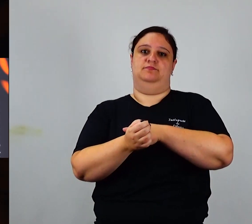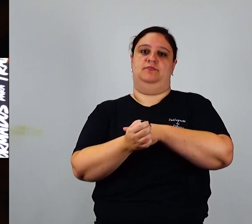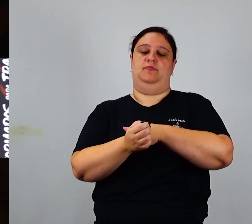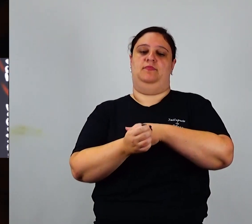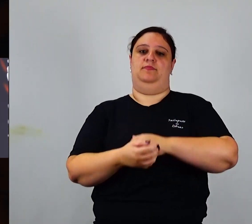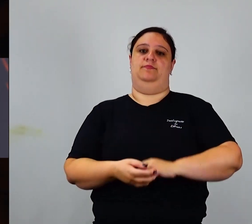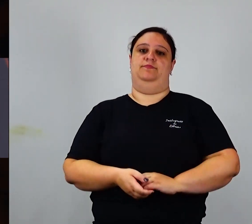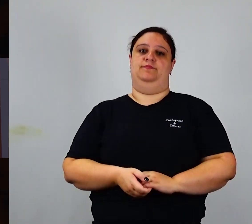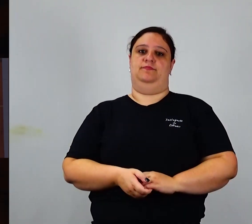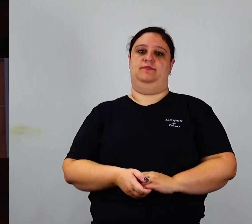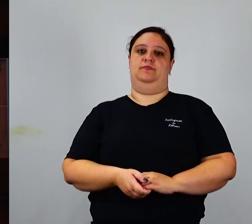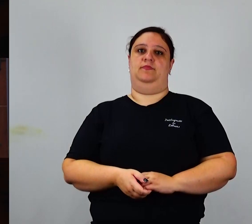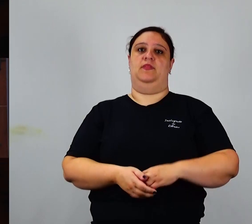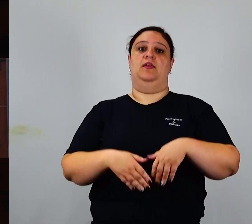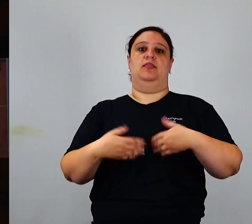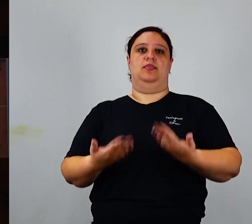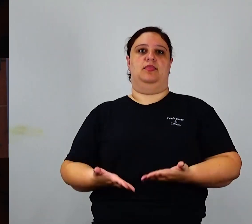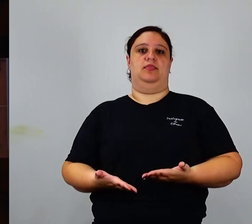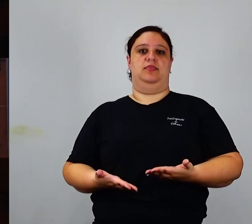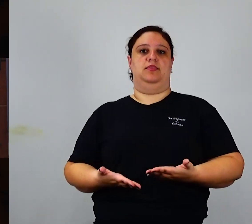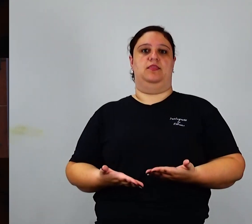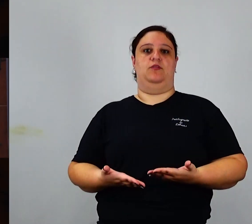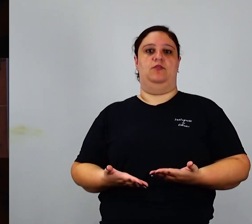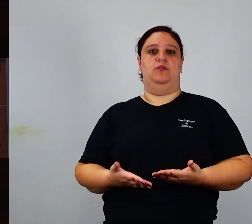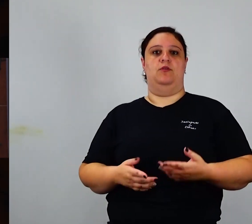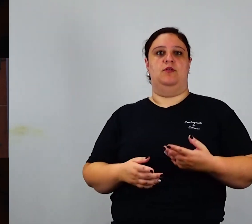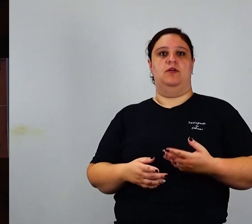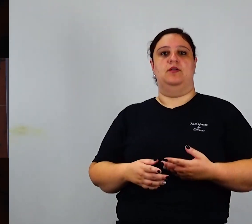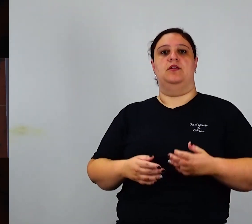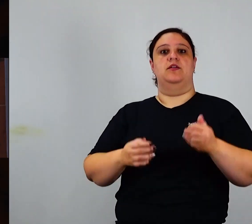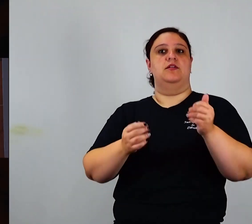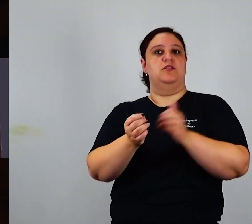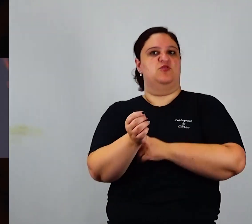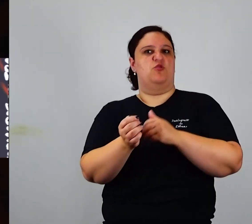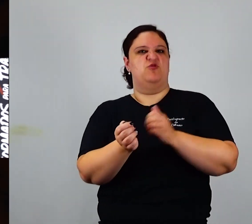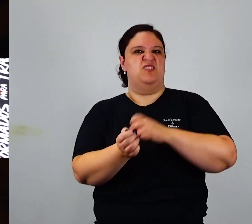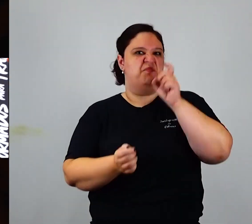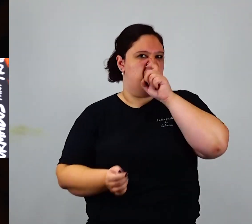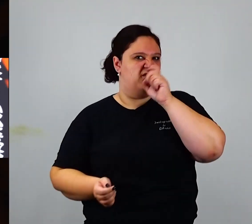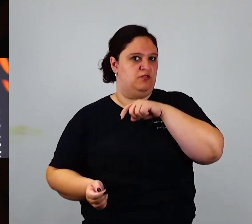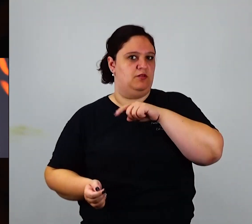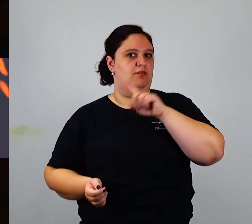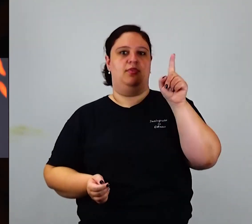é, não é porque ela está escondida que ela não é verdadeira.